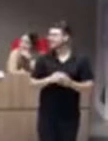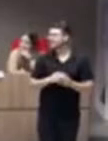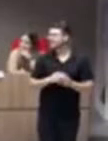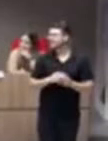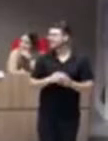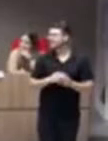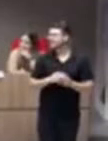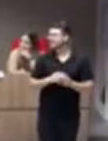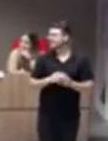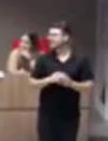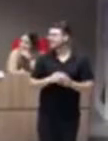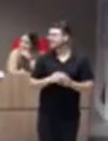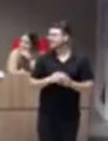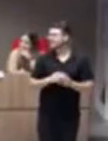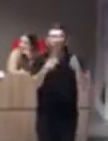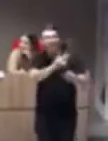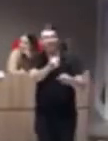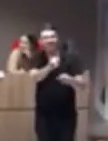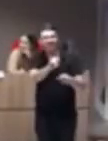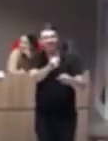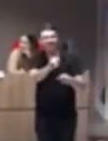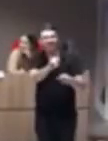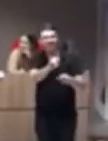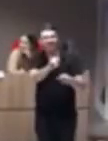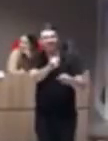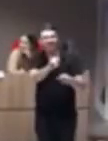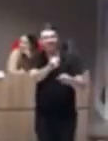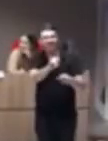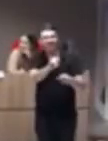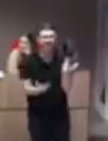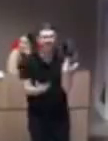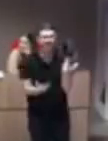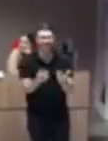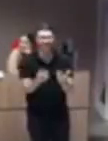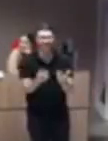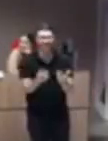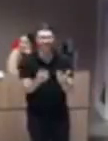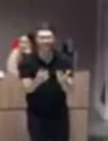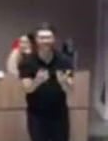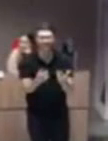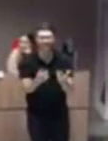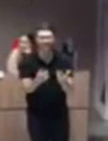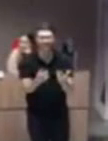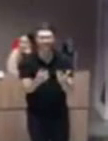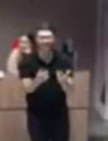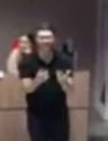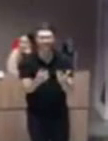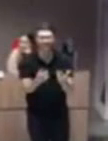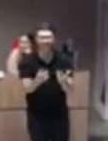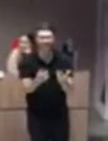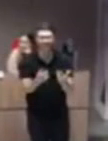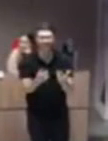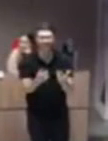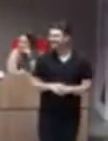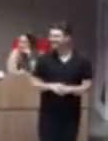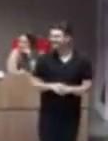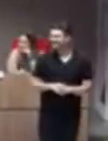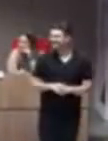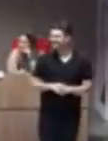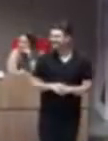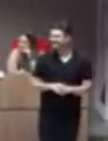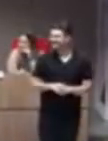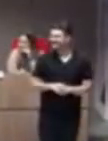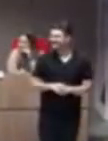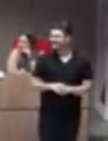Quando você morre, você vai pro... Cara, é um nome tão óbvio assim, mas é... É porque... Não,